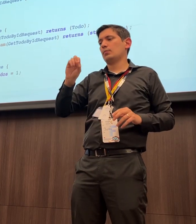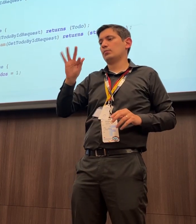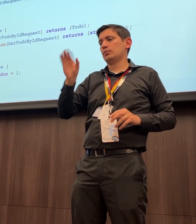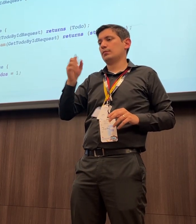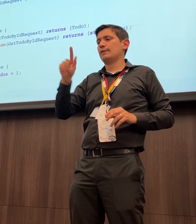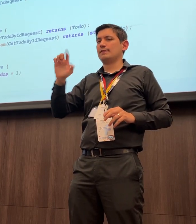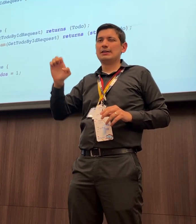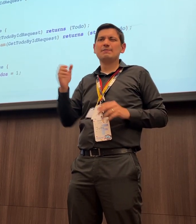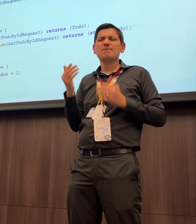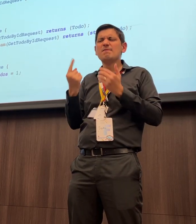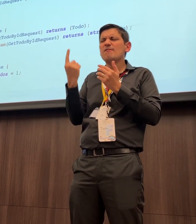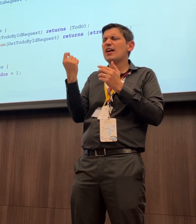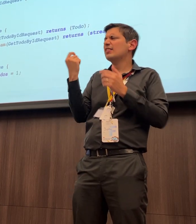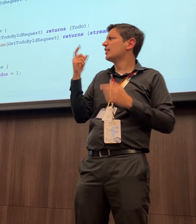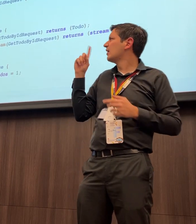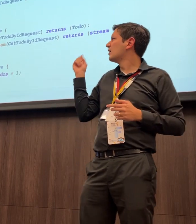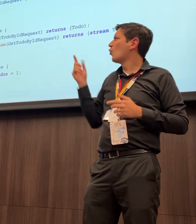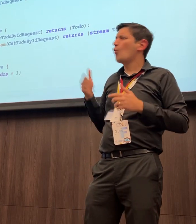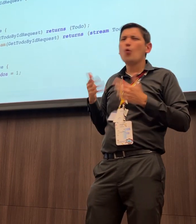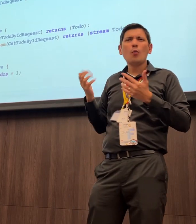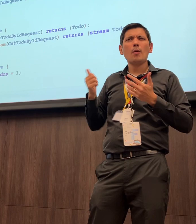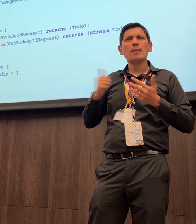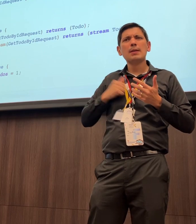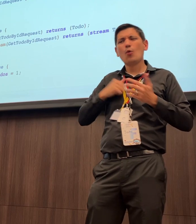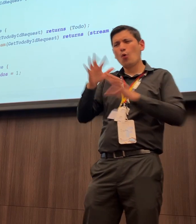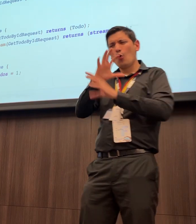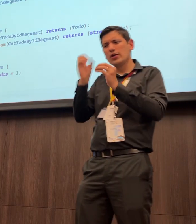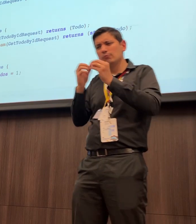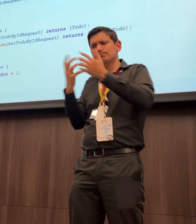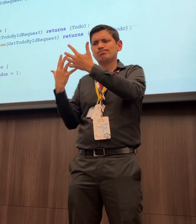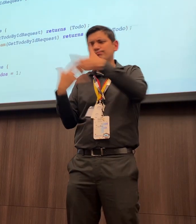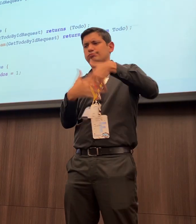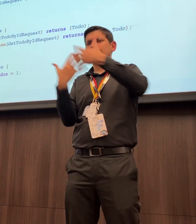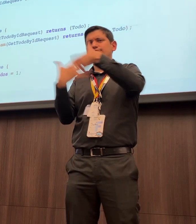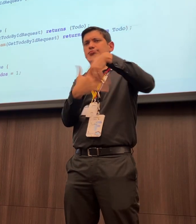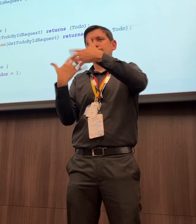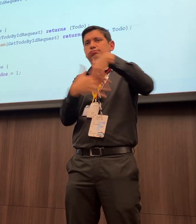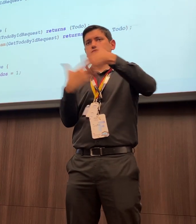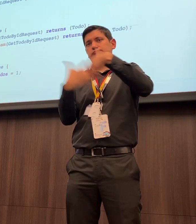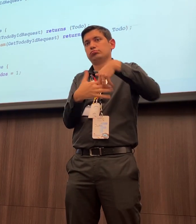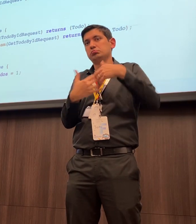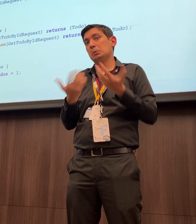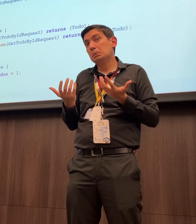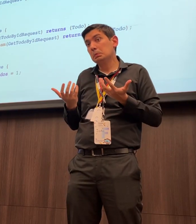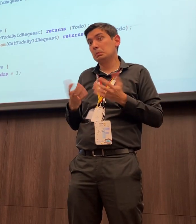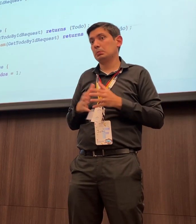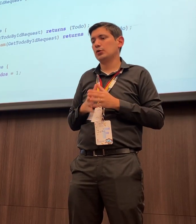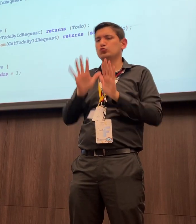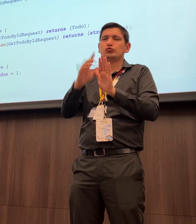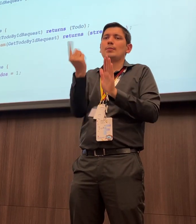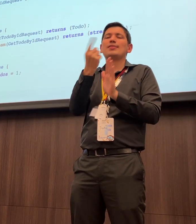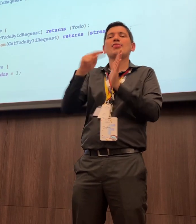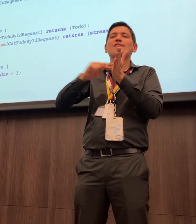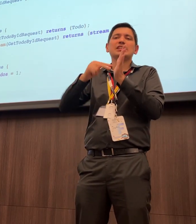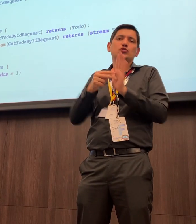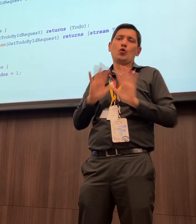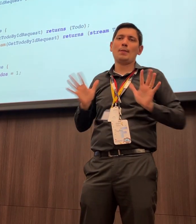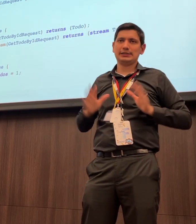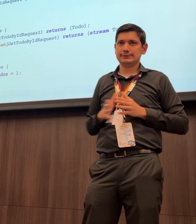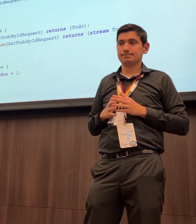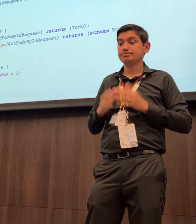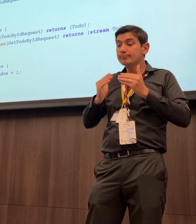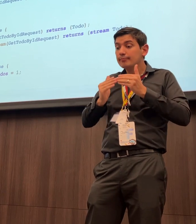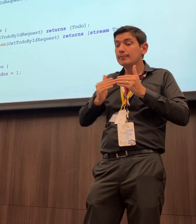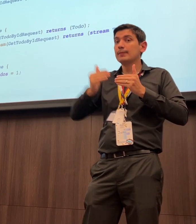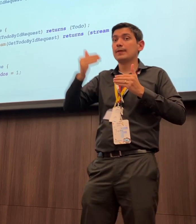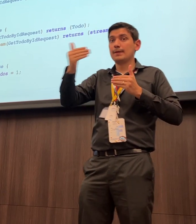parte que faltaría acá sería cómo autogeneramos el código para que esto pase, ¿no? Esto es solamente la definición. Y la etapa